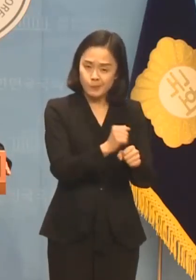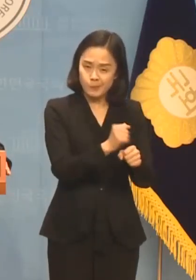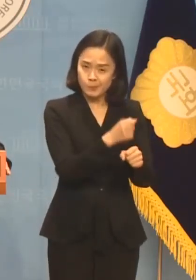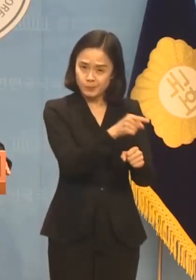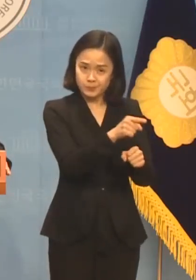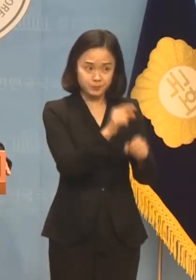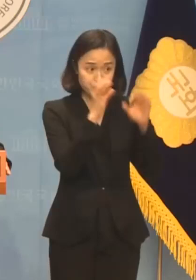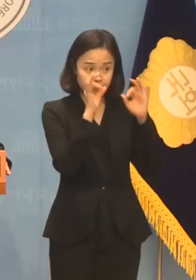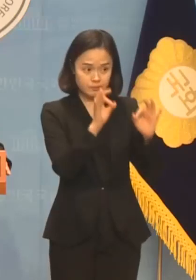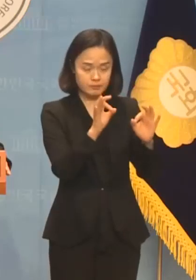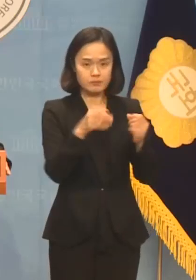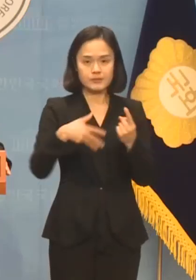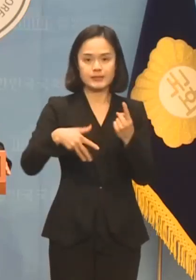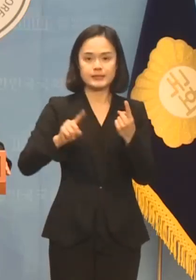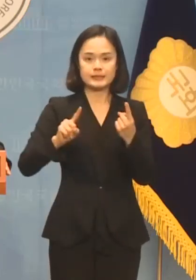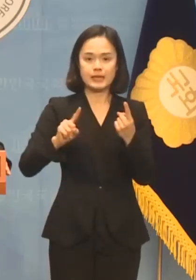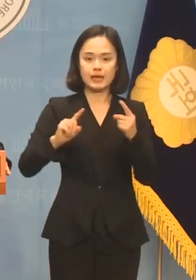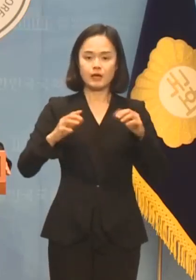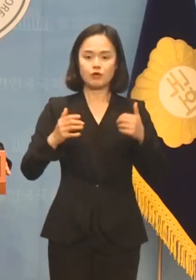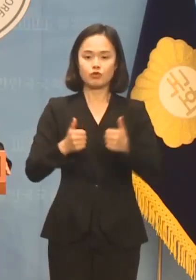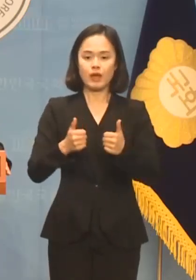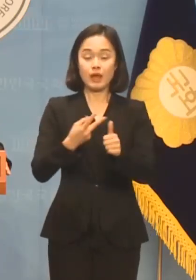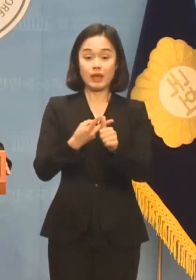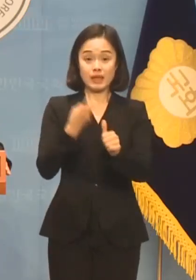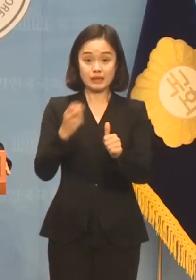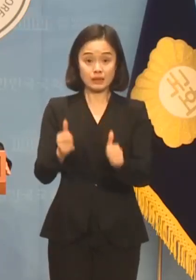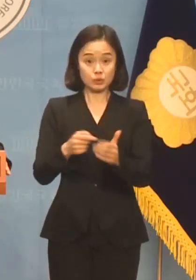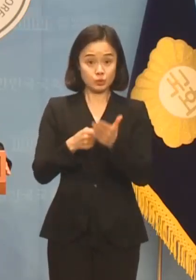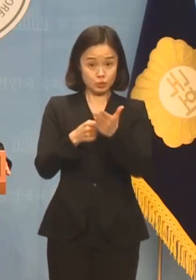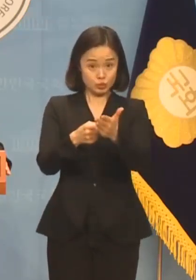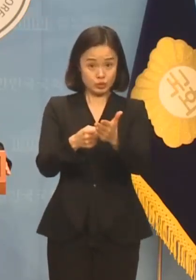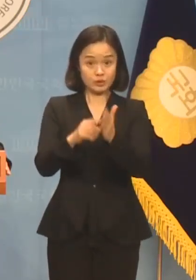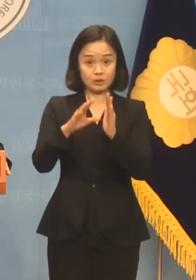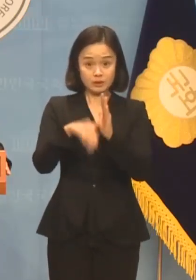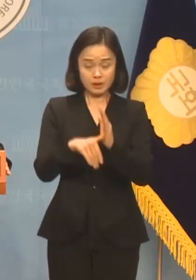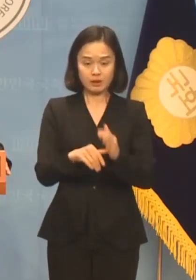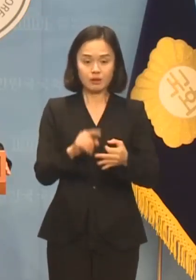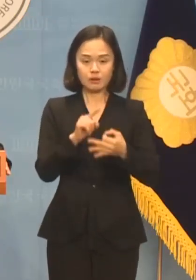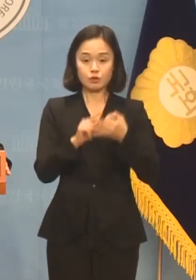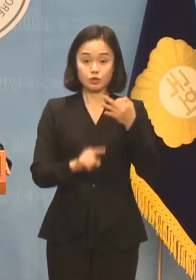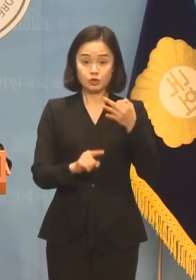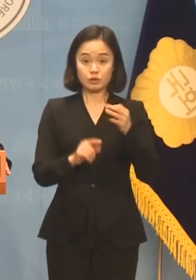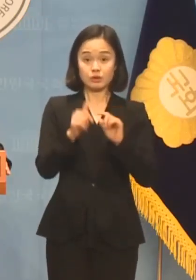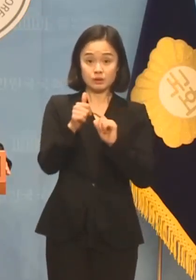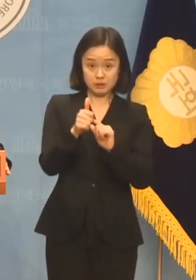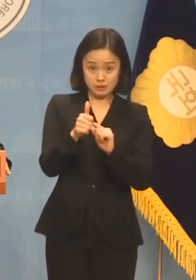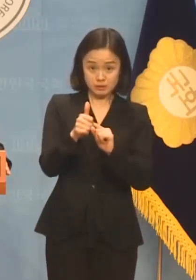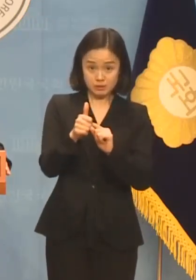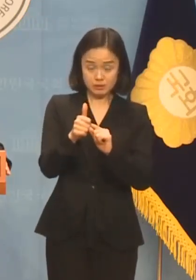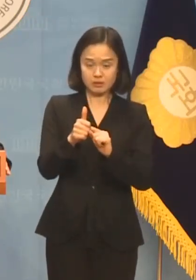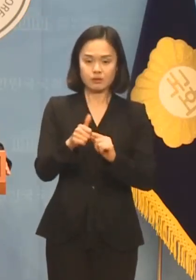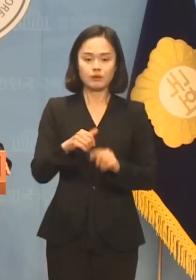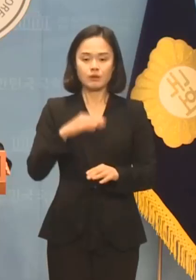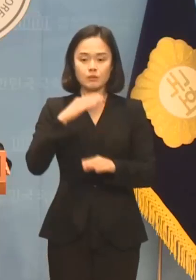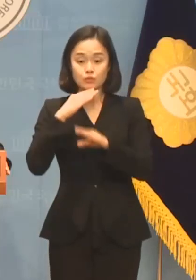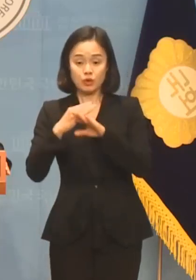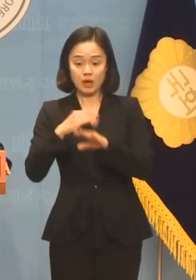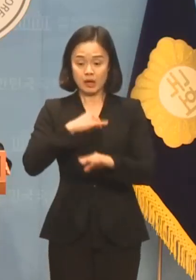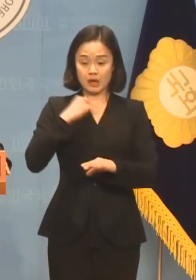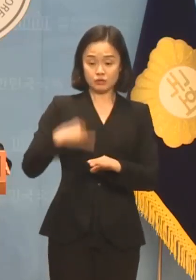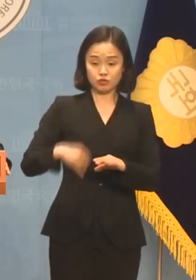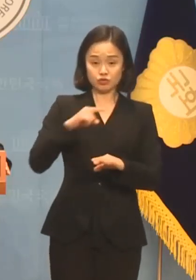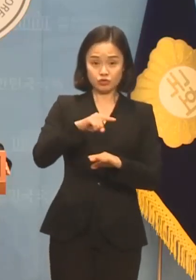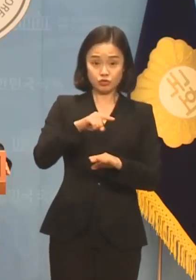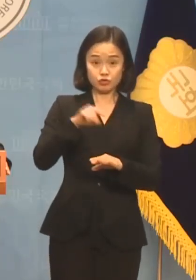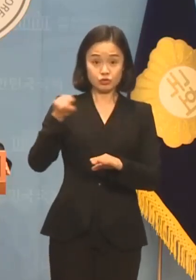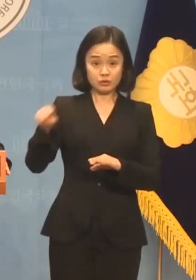소추안에 윤 대통령이 북한과 중국이 적대하기 때문에 탄핵해야